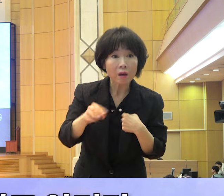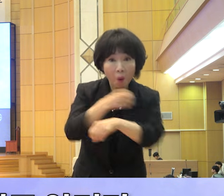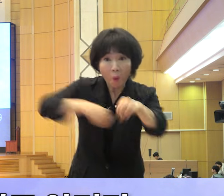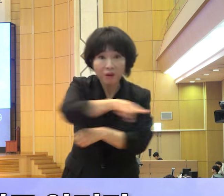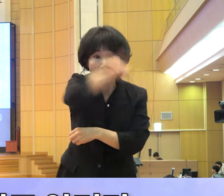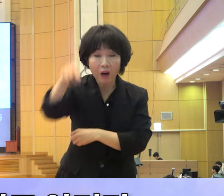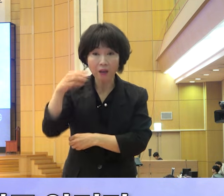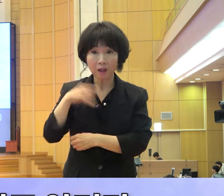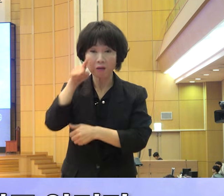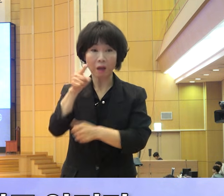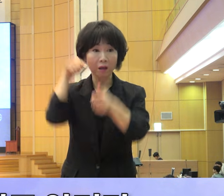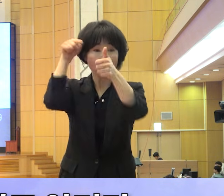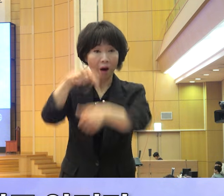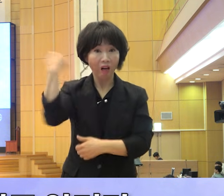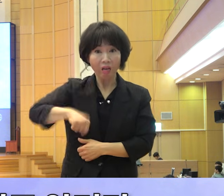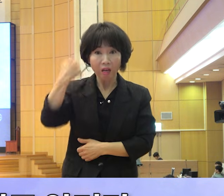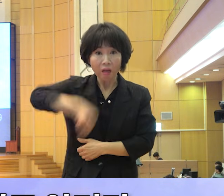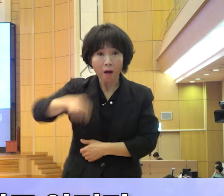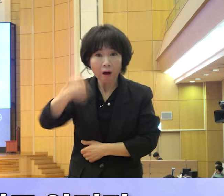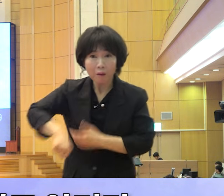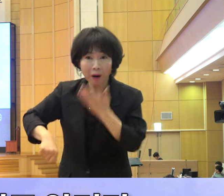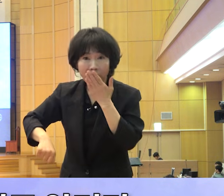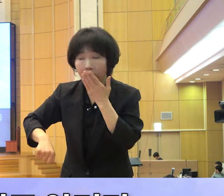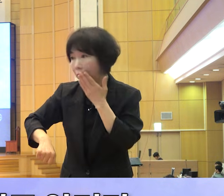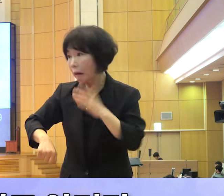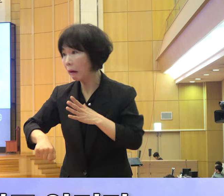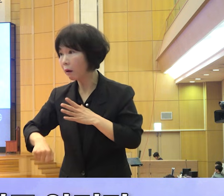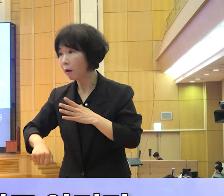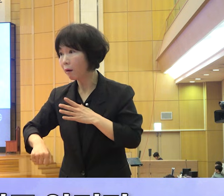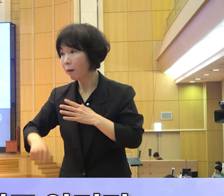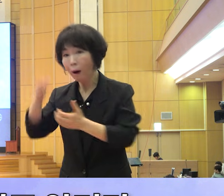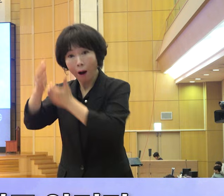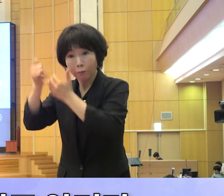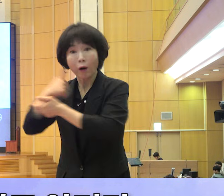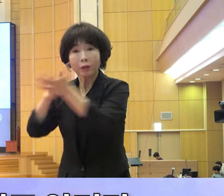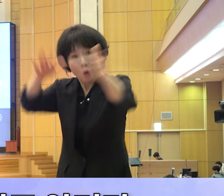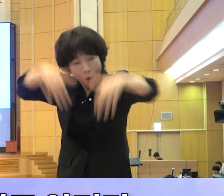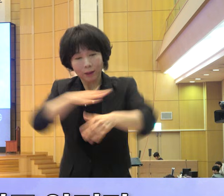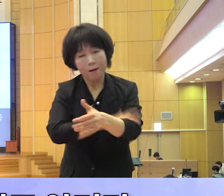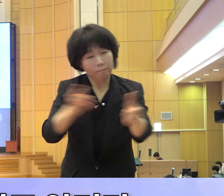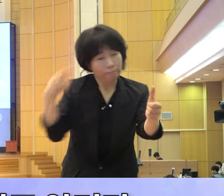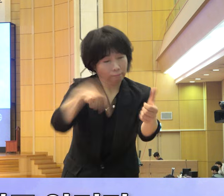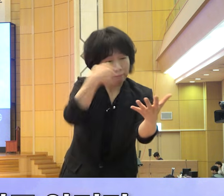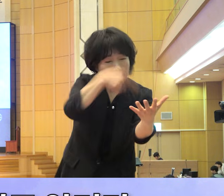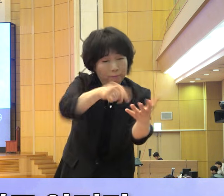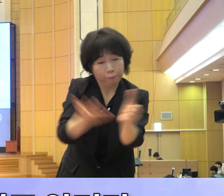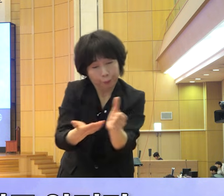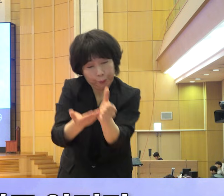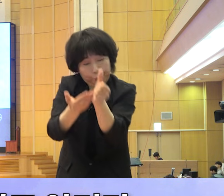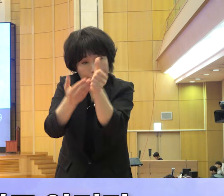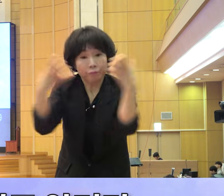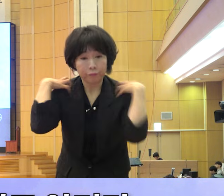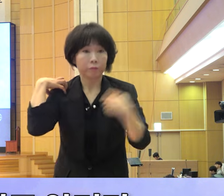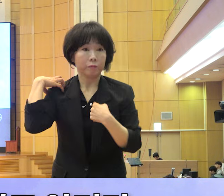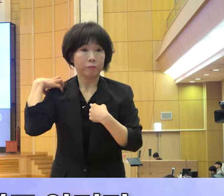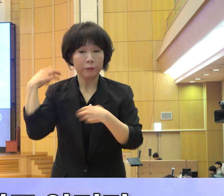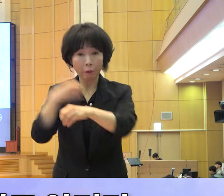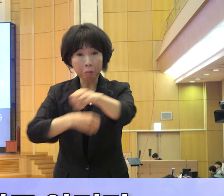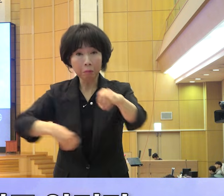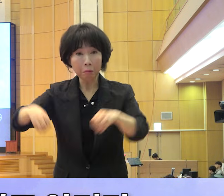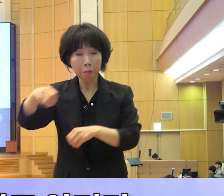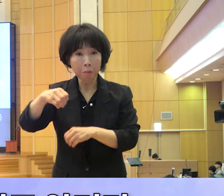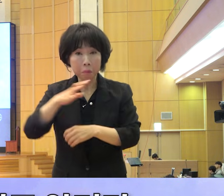나를 거역하였도다. 하나님이 하나님의 자녀들을 양육하고 기르고 그렇게